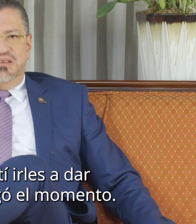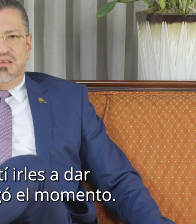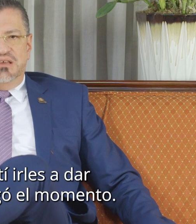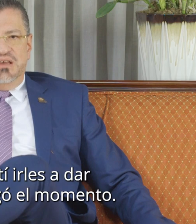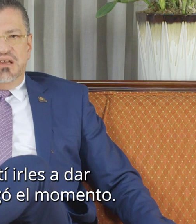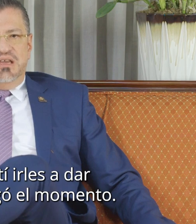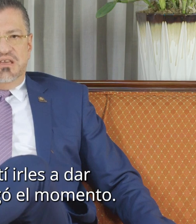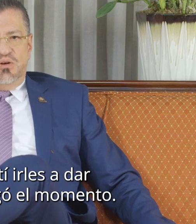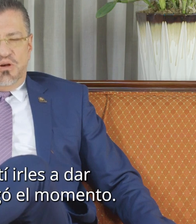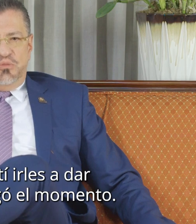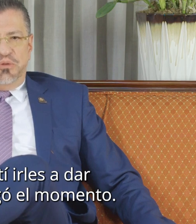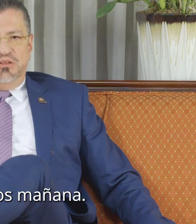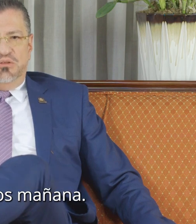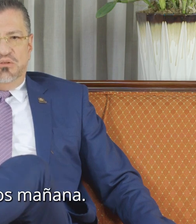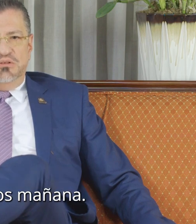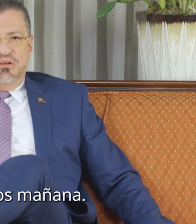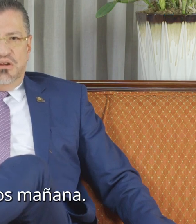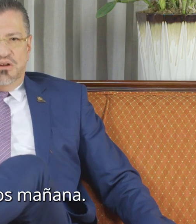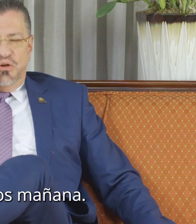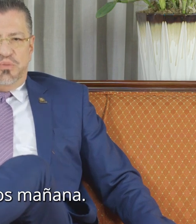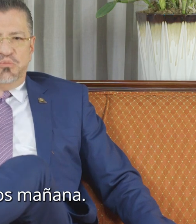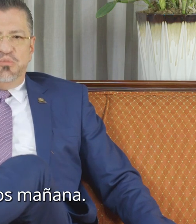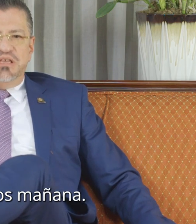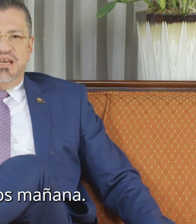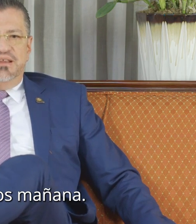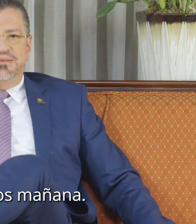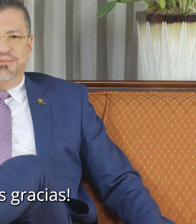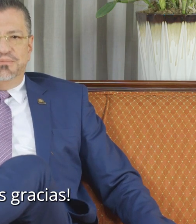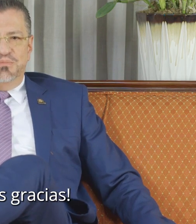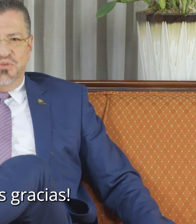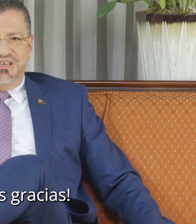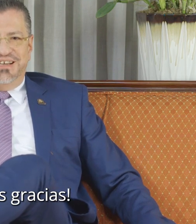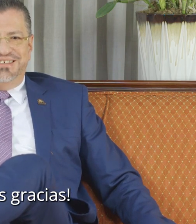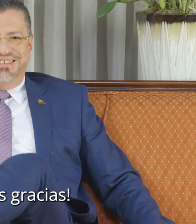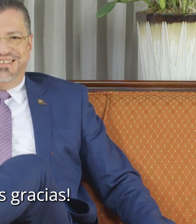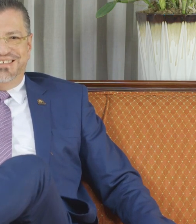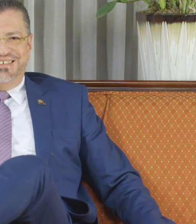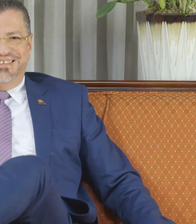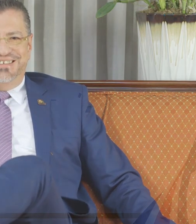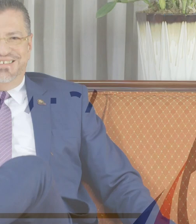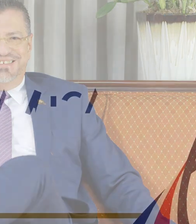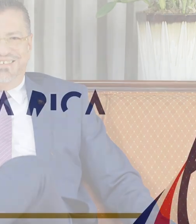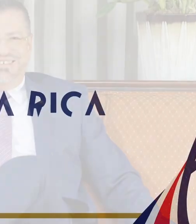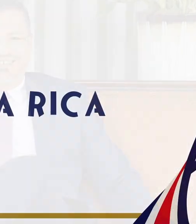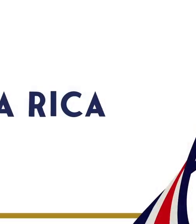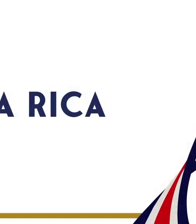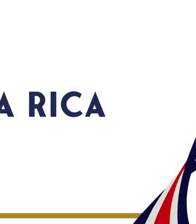cuentas y llegó el momento. Nos vemos mañana. Muchas gracias.